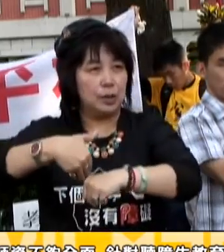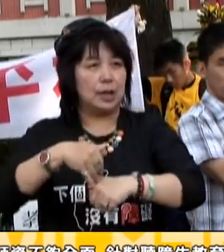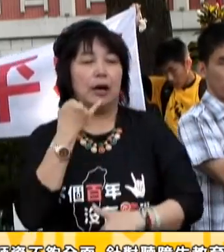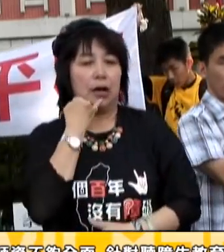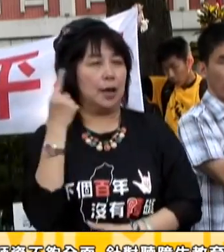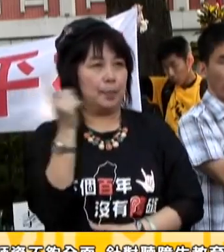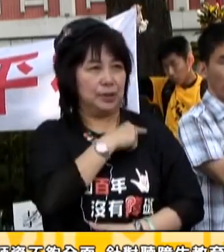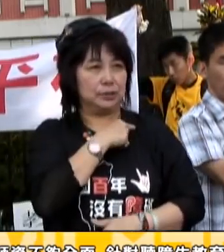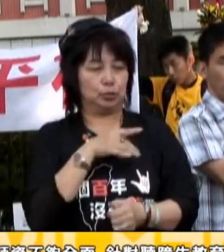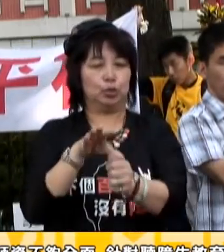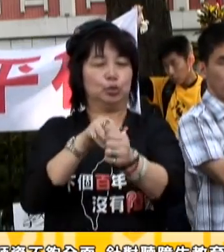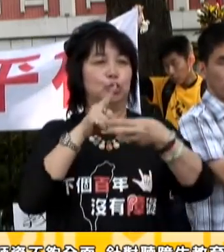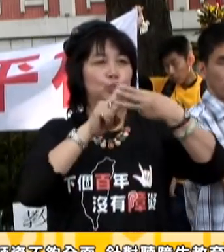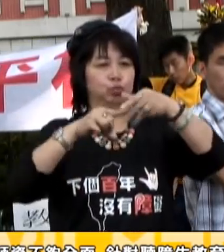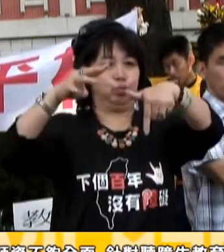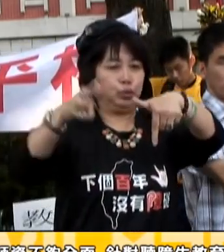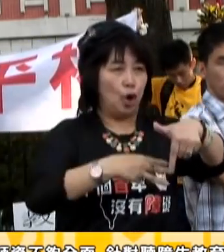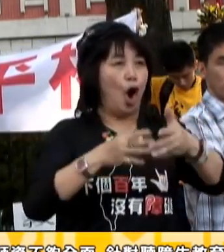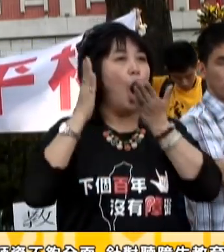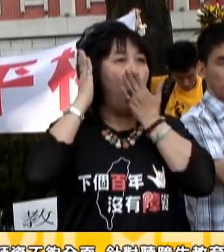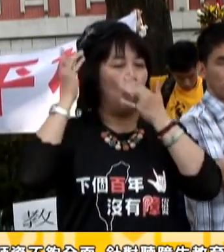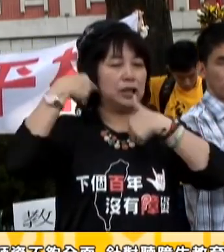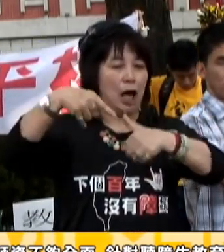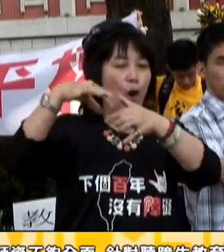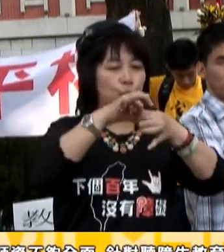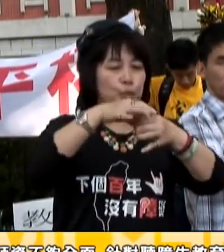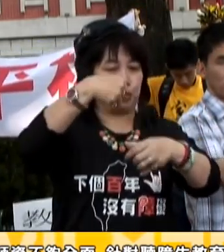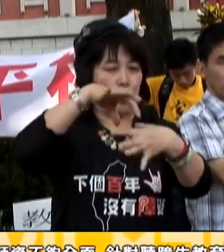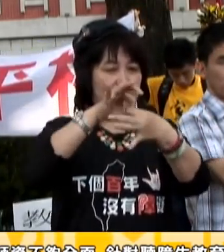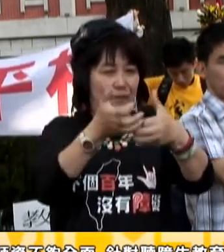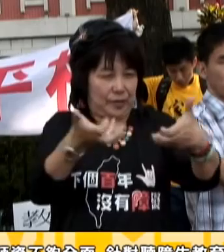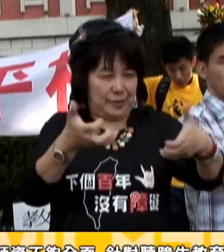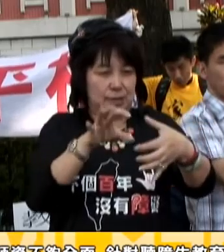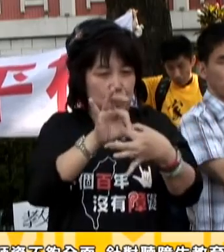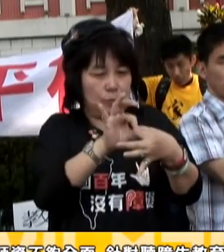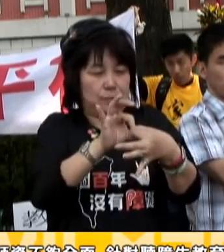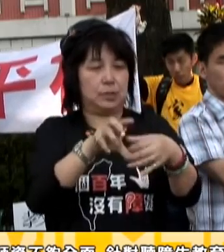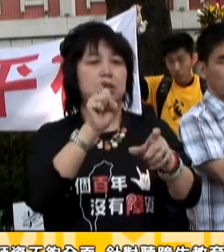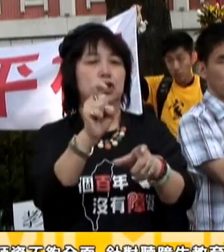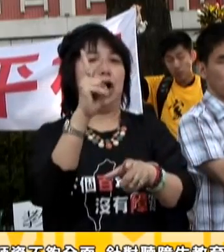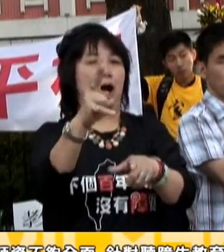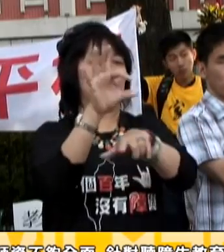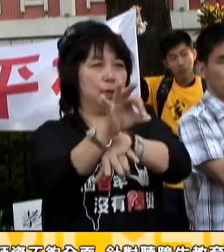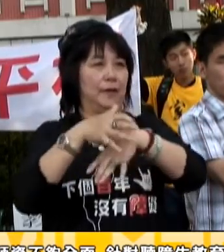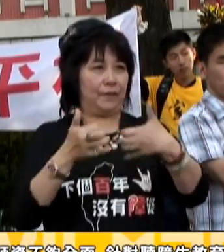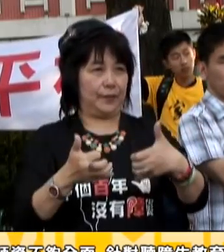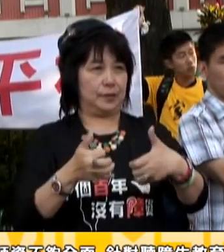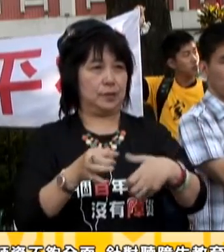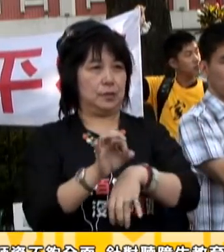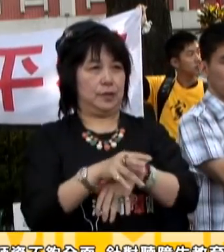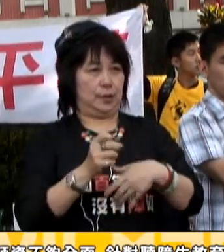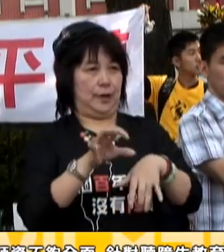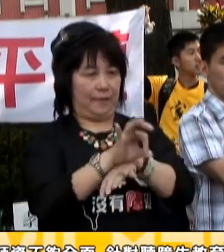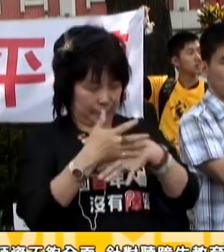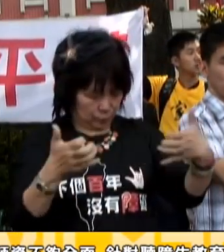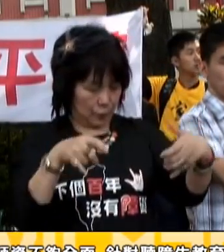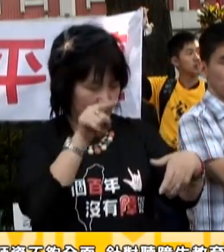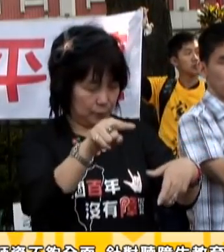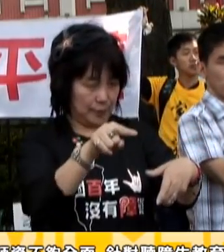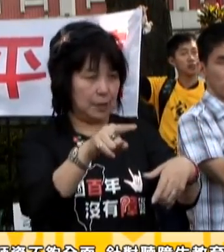有教导听障生的老师，他主修里面应该要有12学分，针